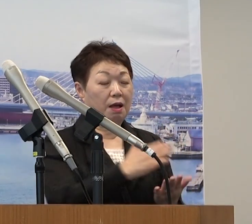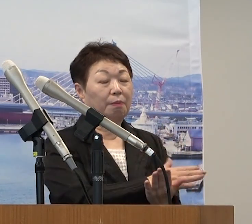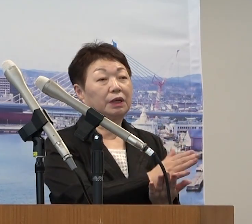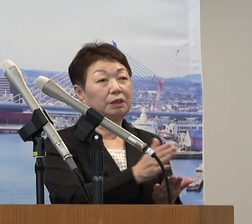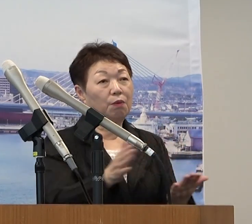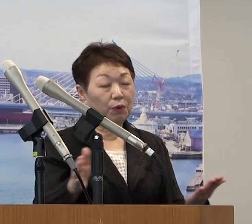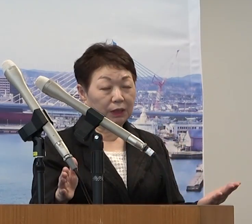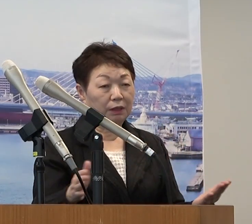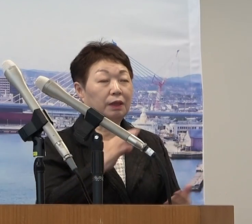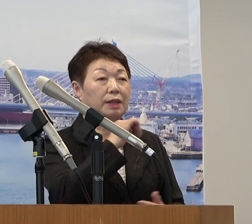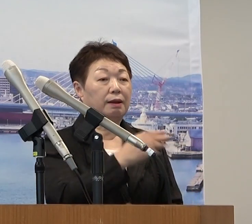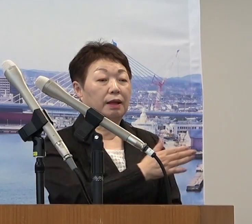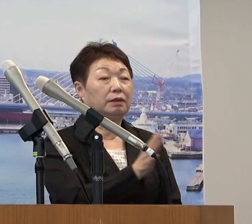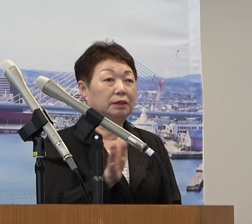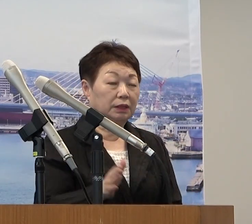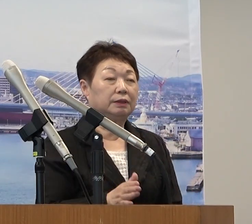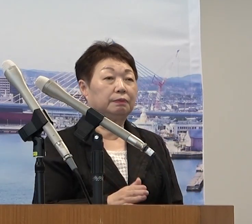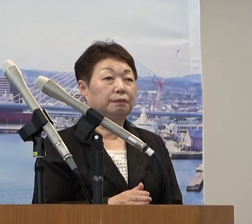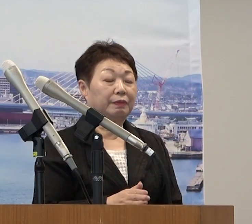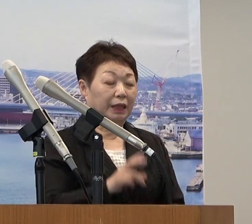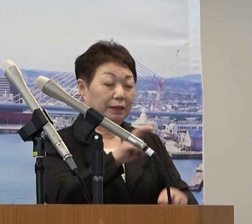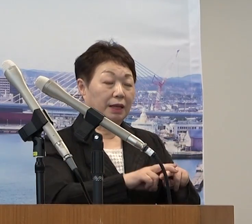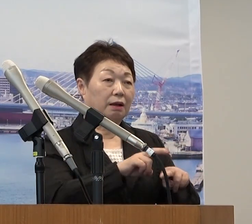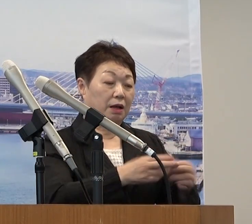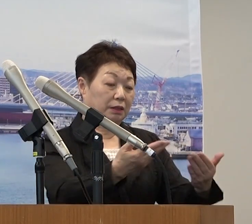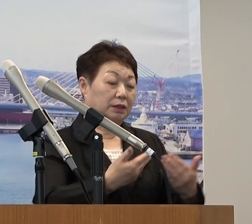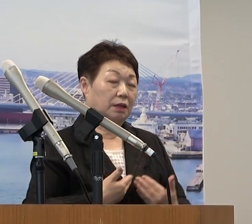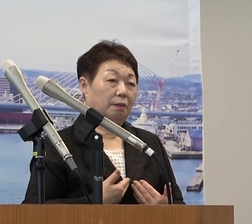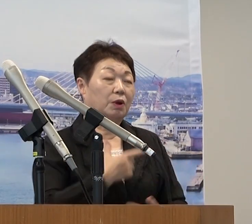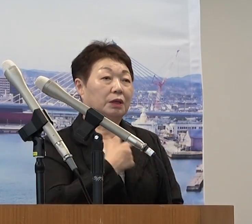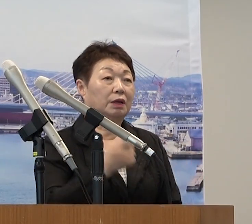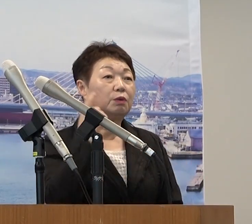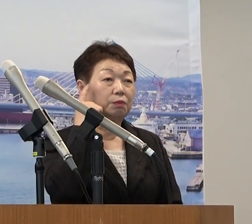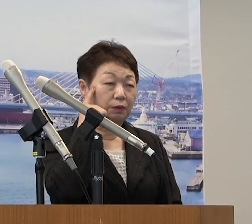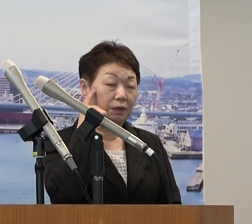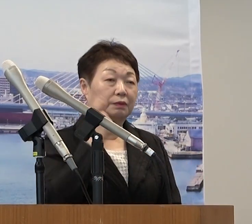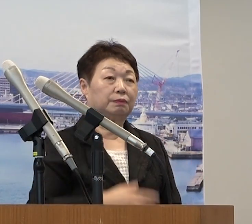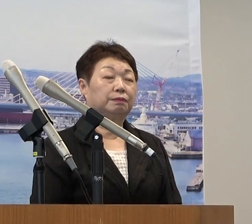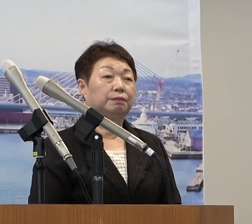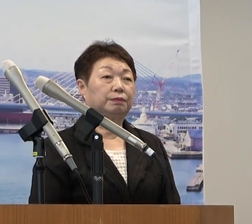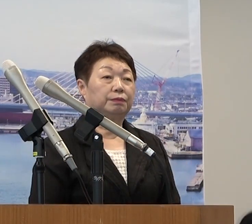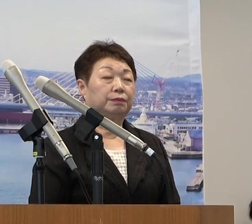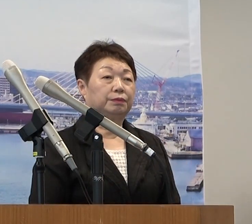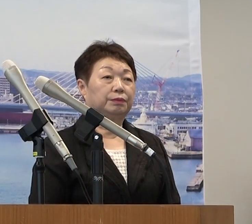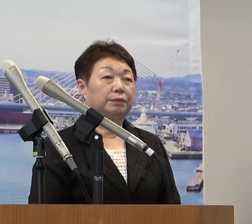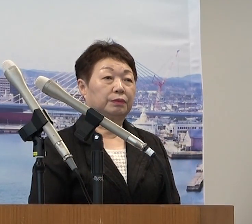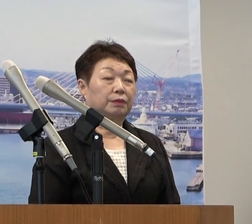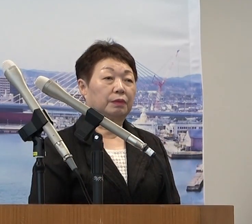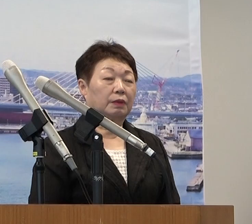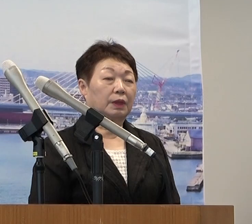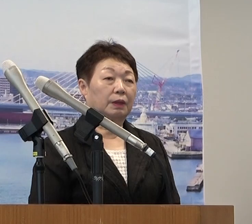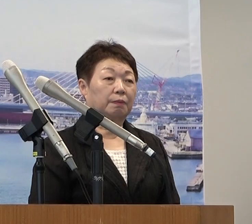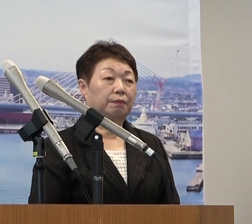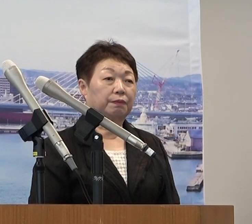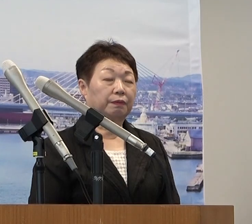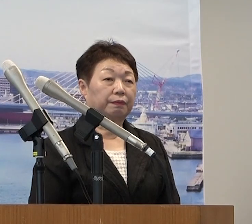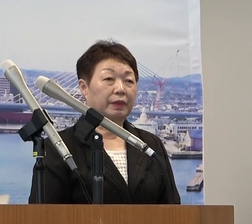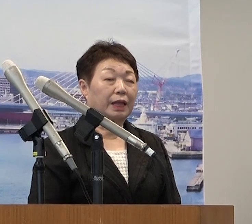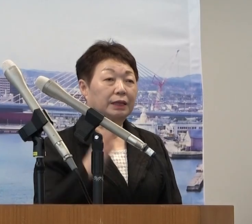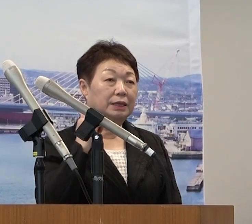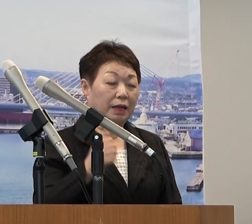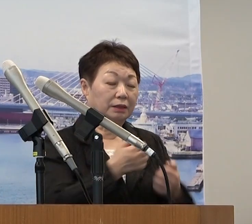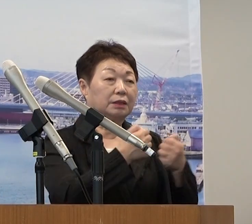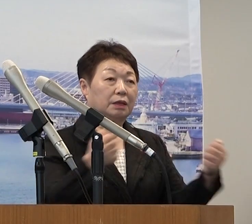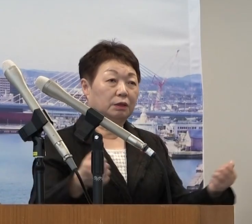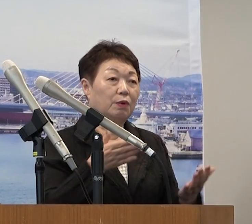の多くの皆様にご参加していただくことといたしております。平和記念式典につきましては以上で